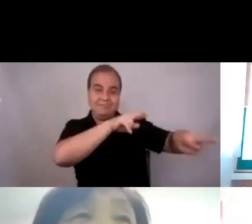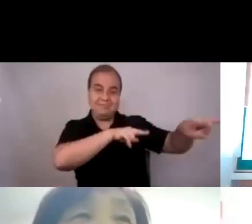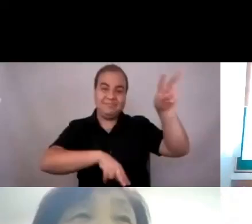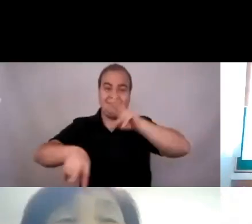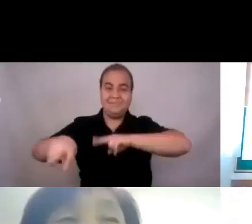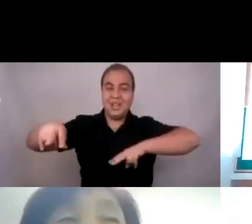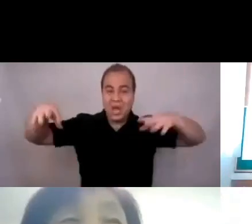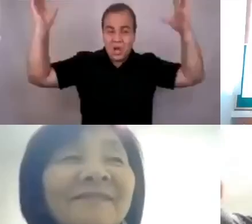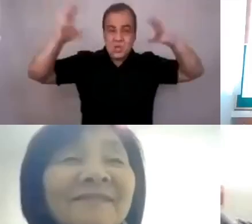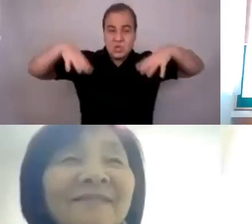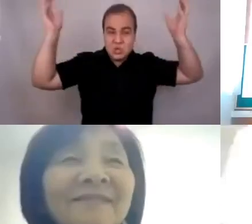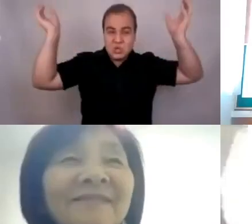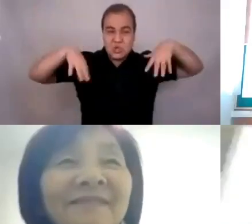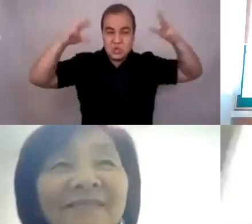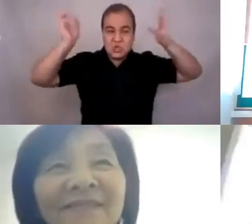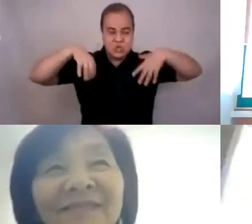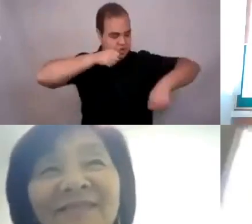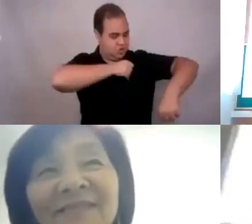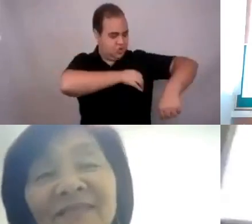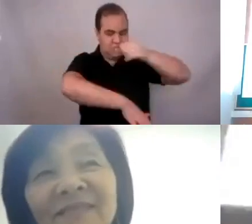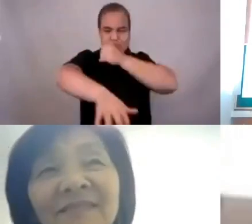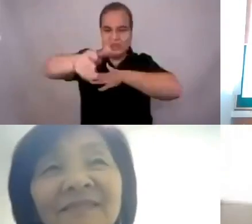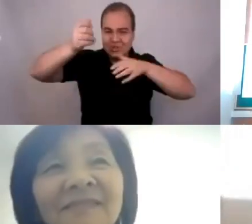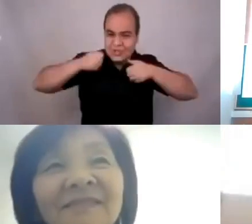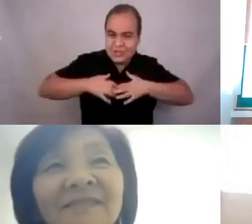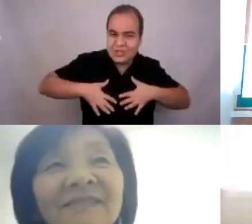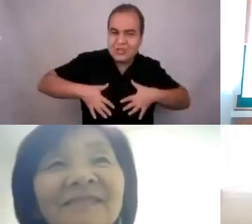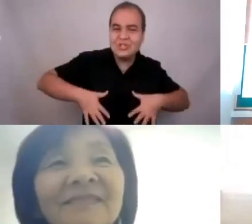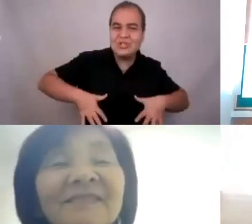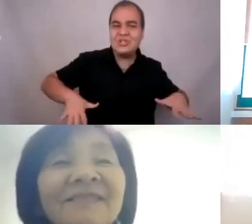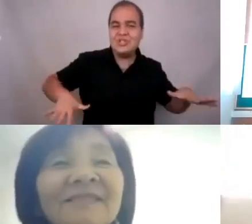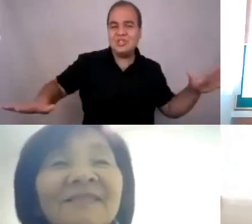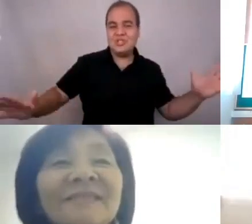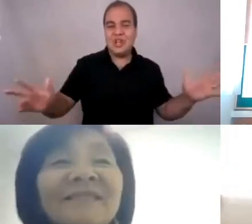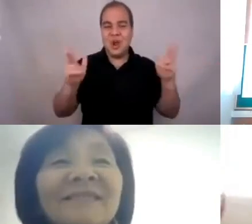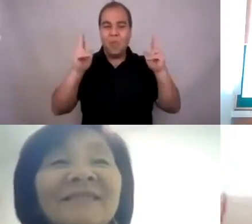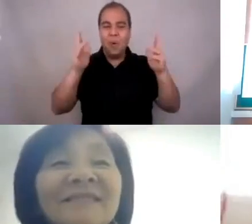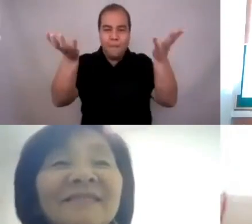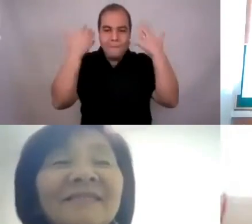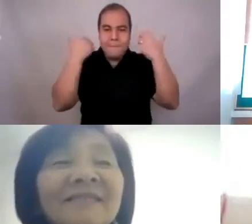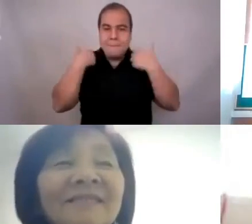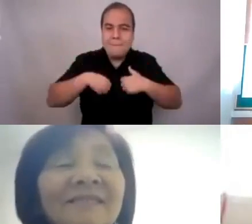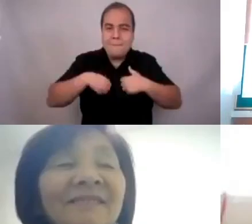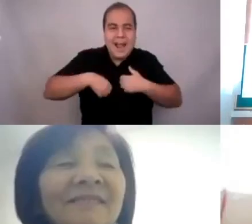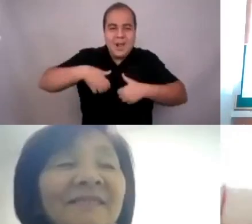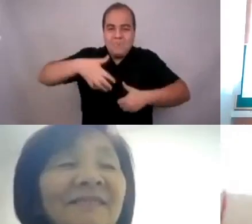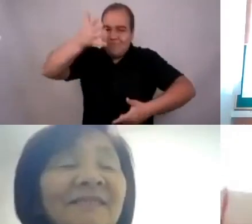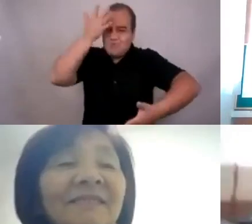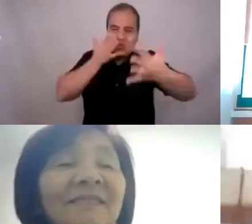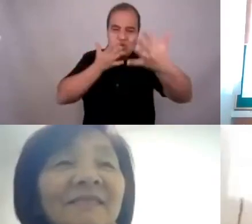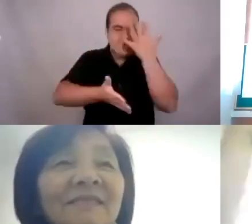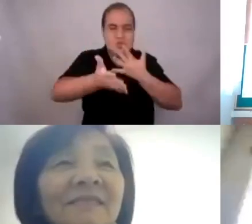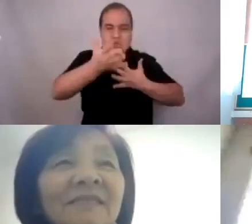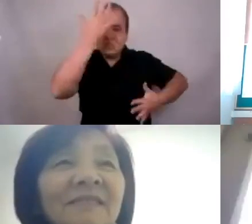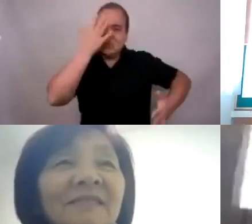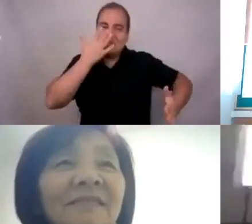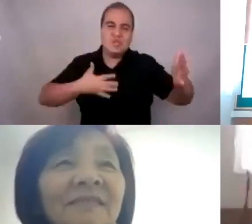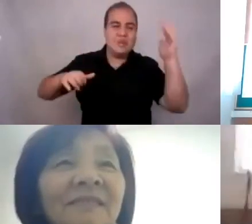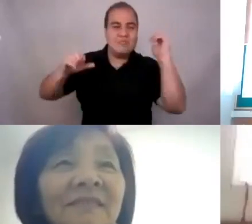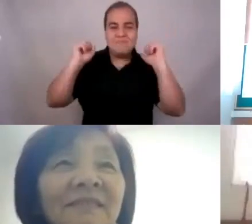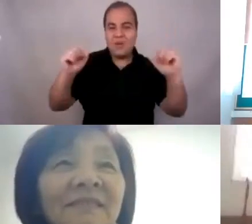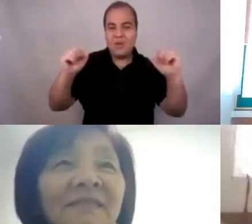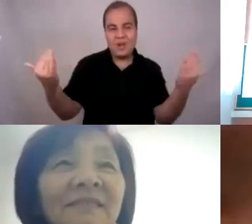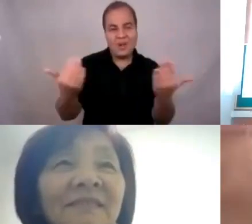chuva, né, desse banho que o Gui nos deu, e a gente possa